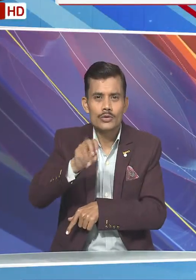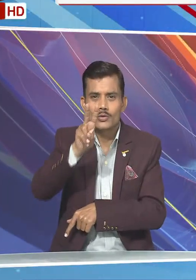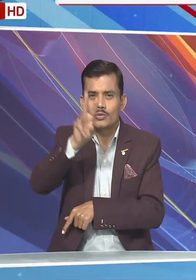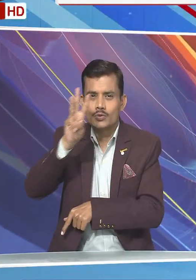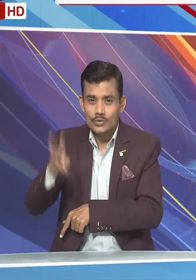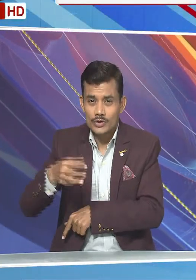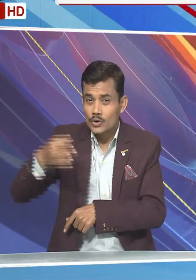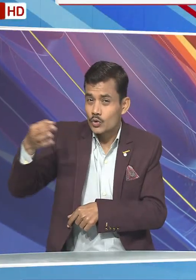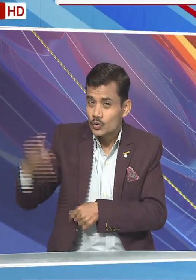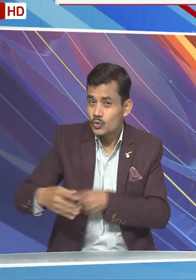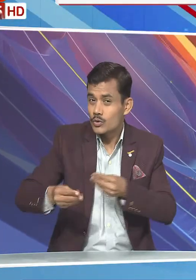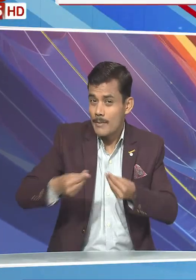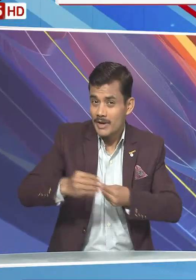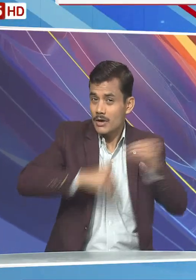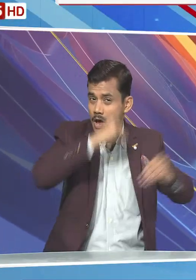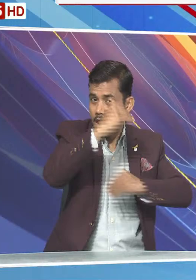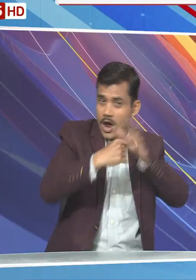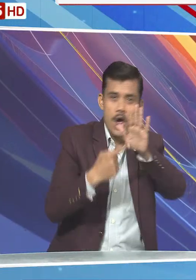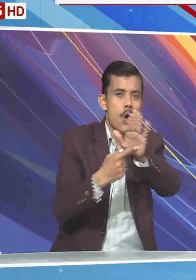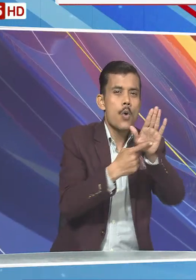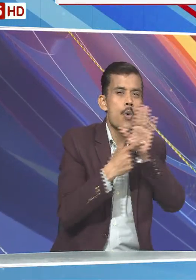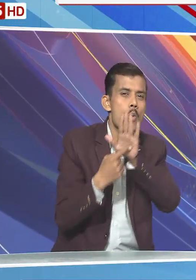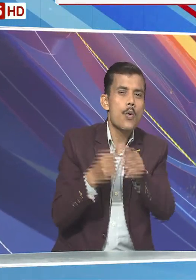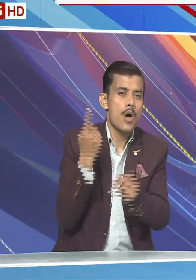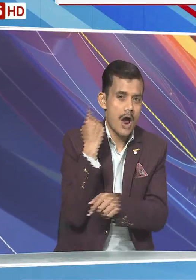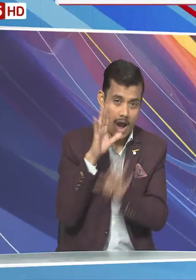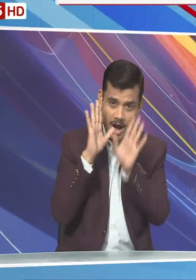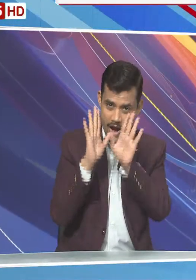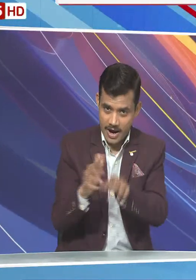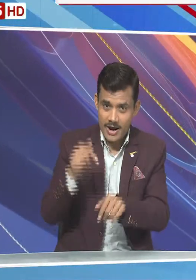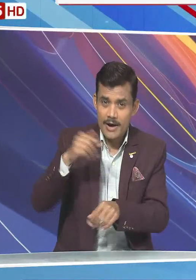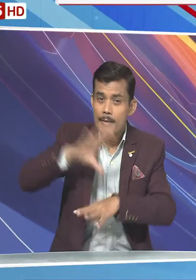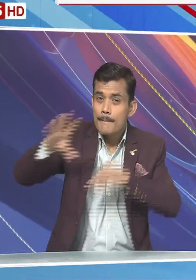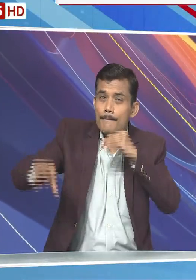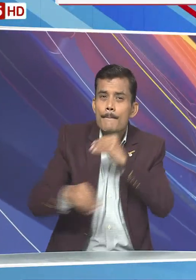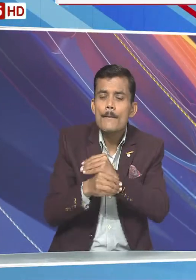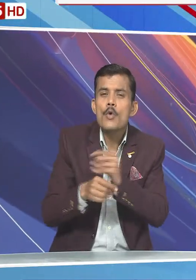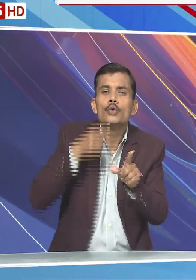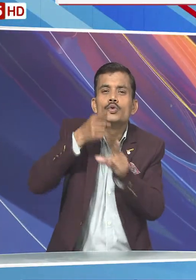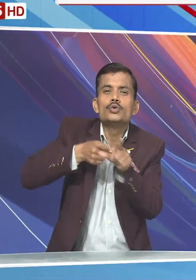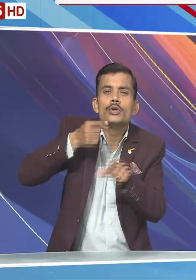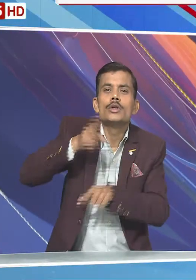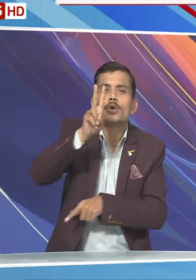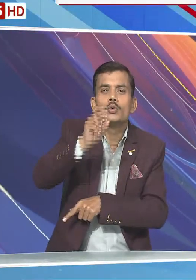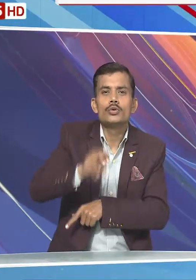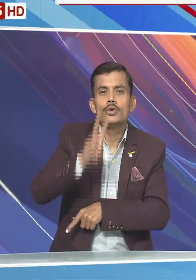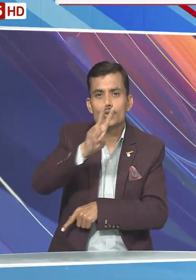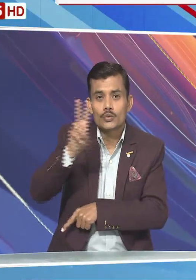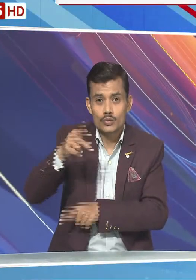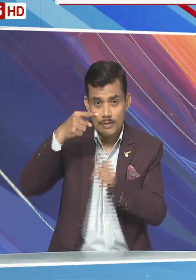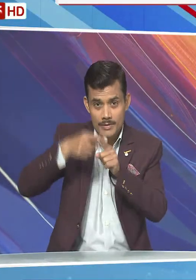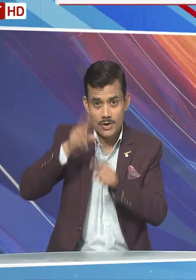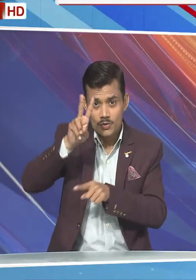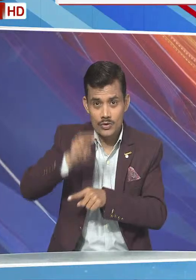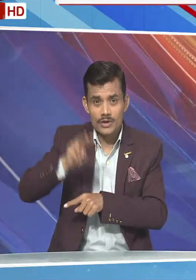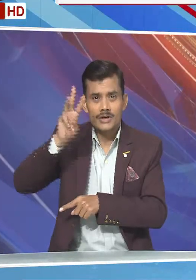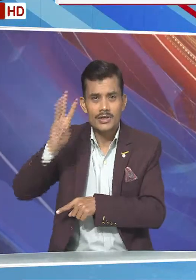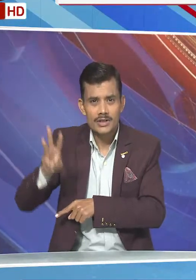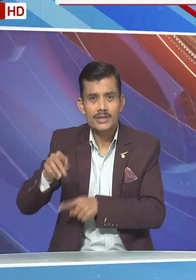का पहला अग्रिम आकलन जारी किया। इसके मुताबिक साल 2022-23 में देश की आर्थिक विकास